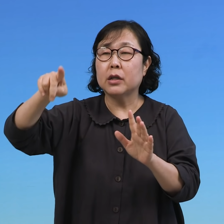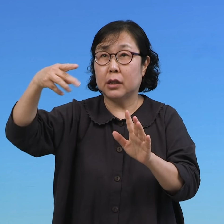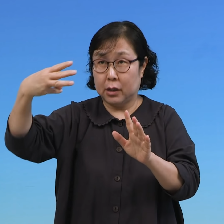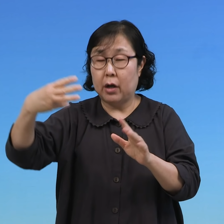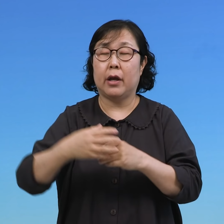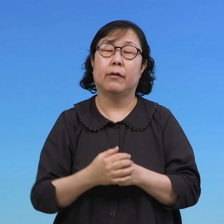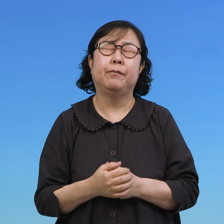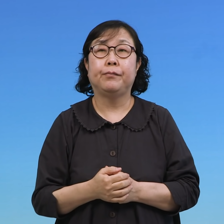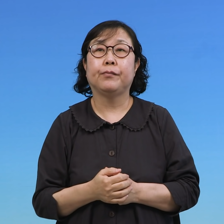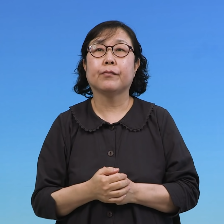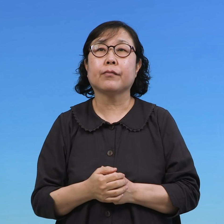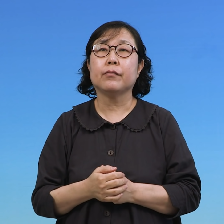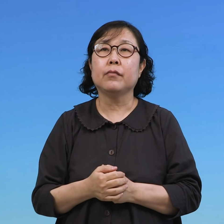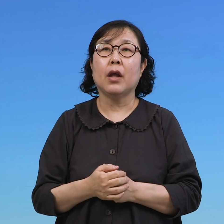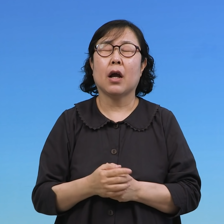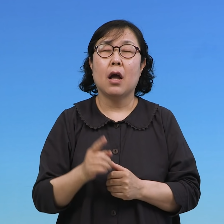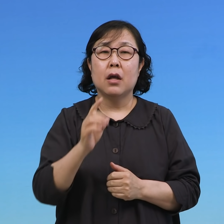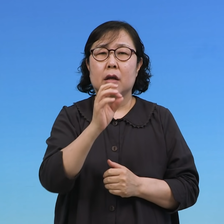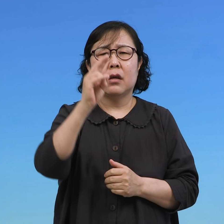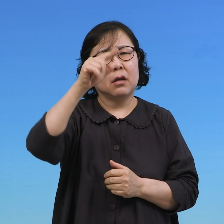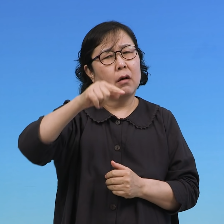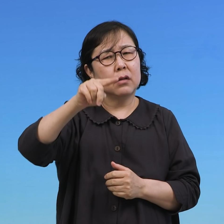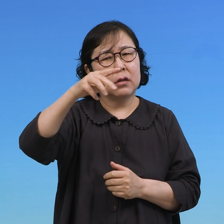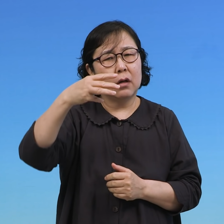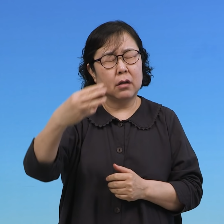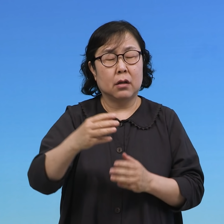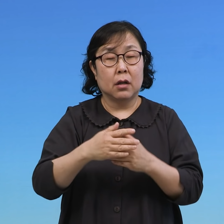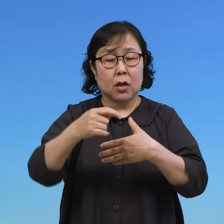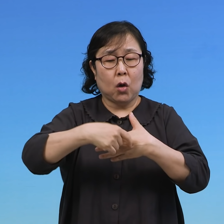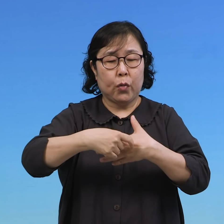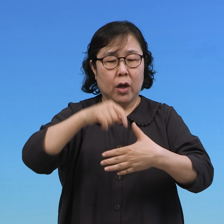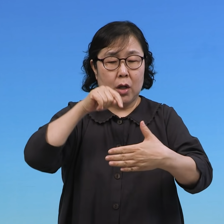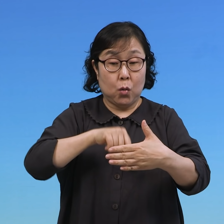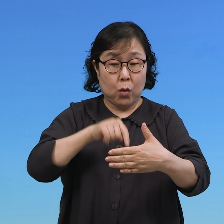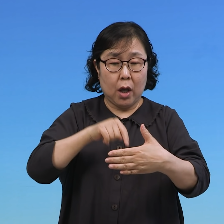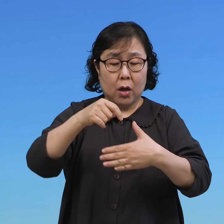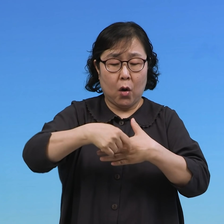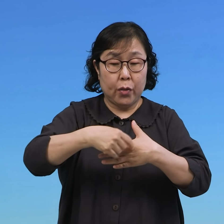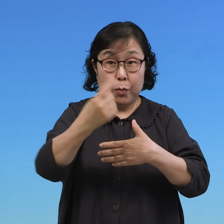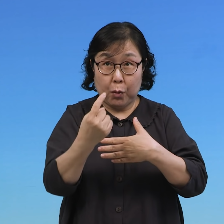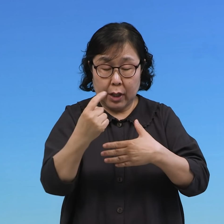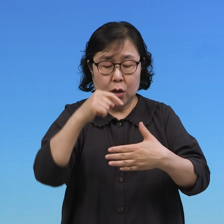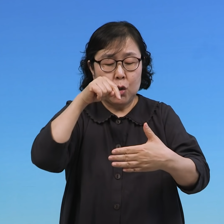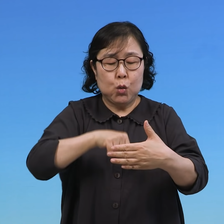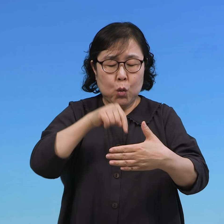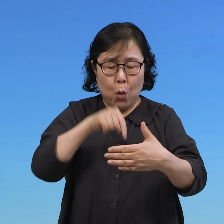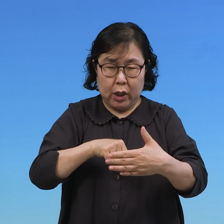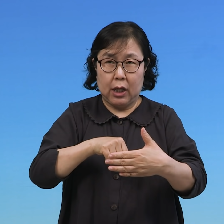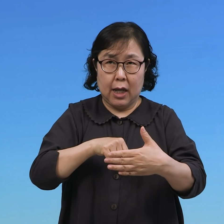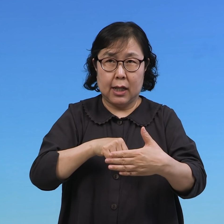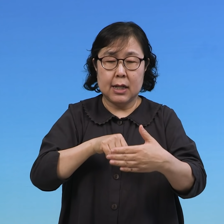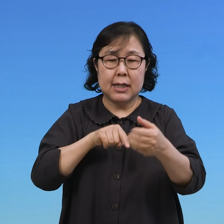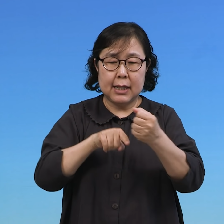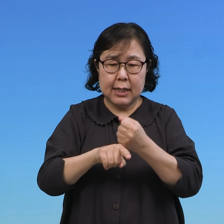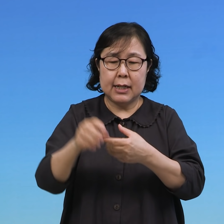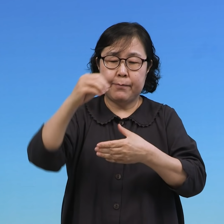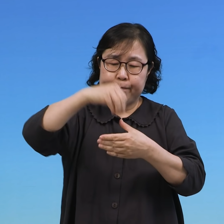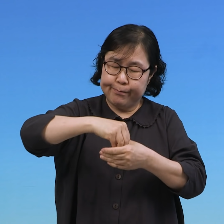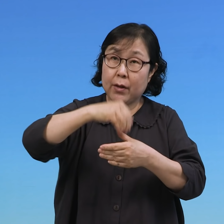그 사전적 의미인데요. 이런 점에서 본다면 이 성경책도 이게 역설의 책이다